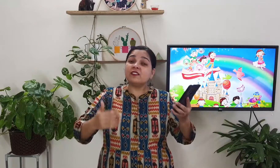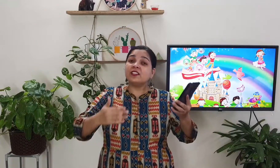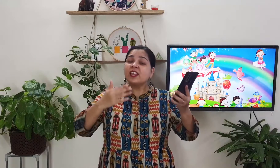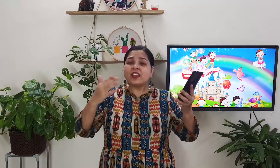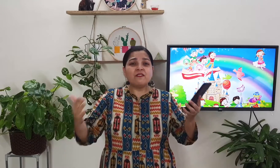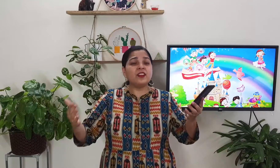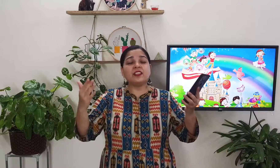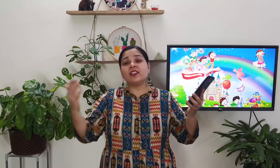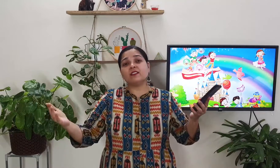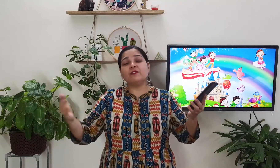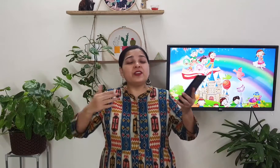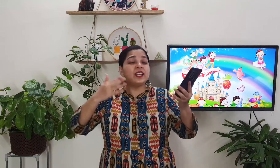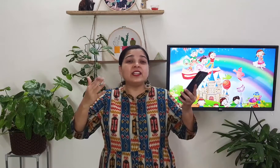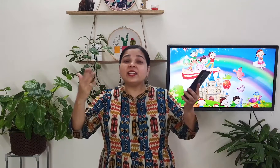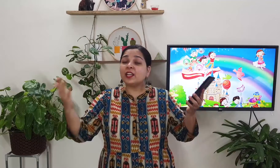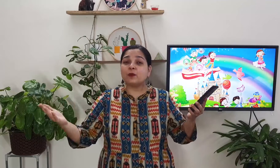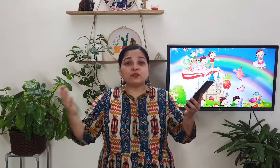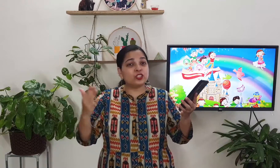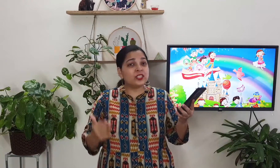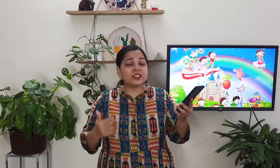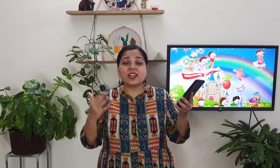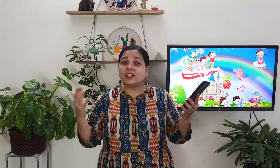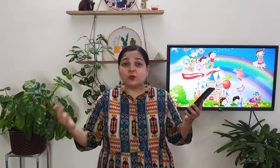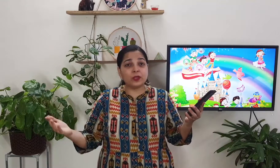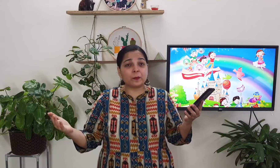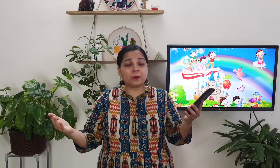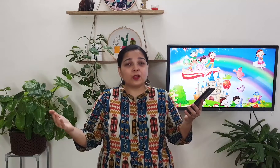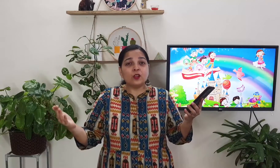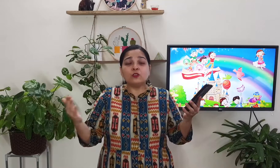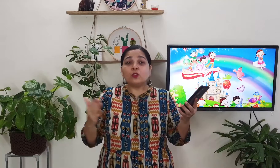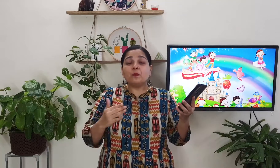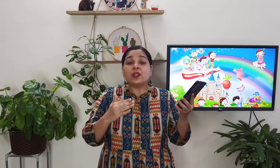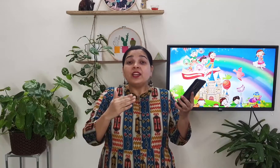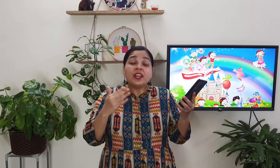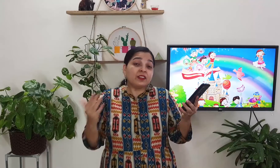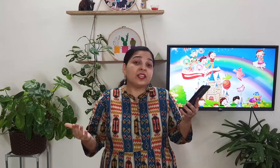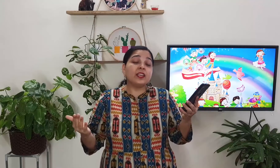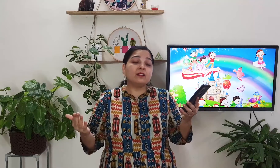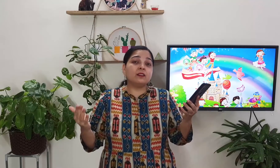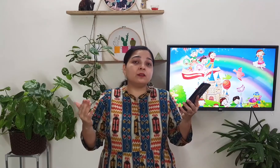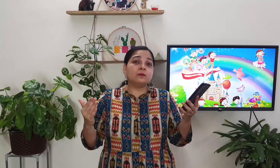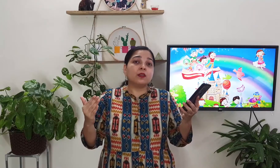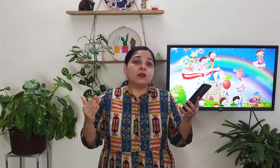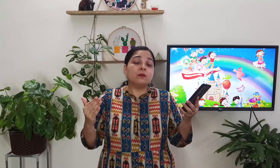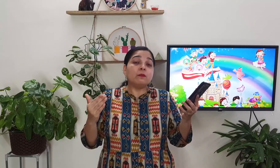தங்களை தாமே தடுக்கிறார்கள். ஆம், தேவன் உண்மையில் எல்லாவற்றையும் இயேசுவின் பெயரில்